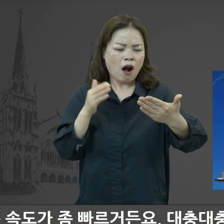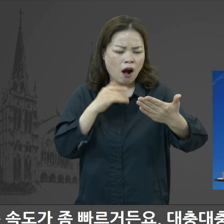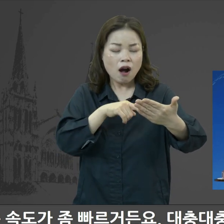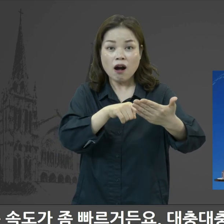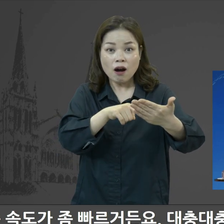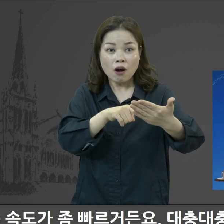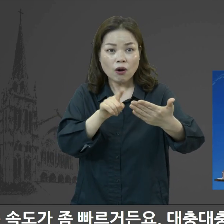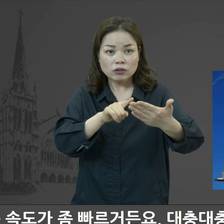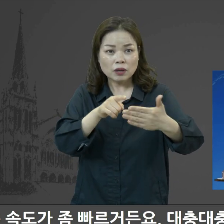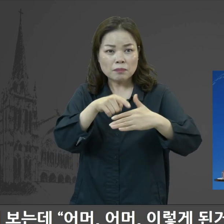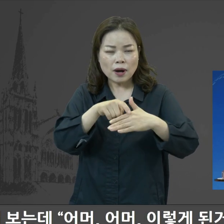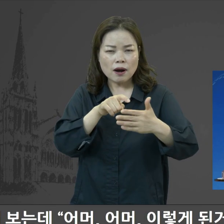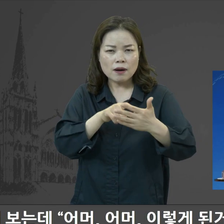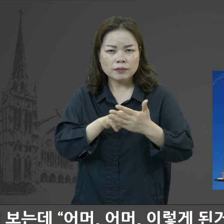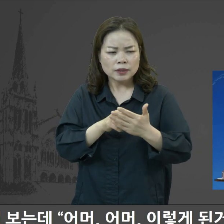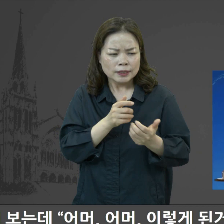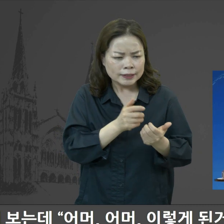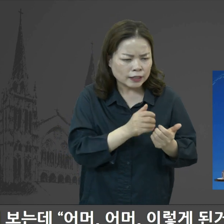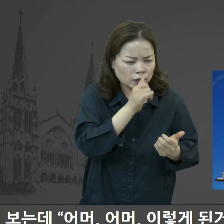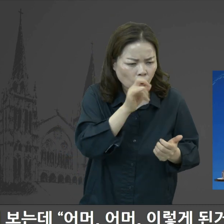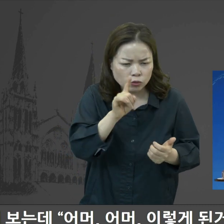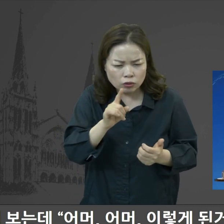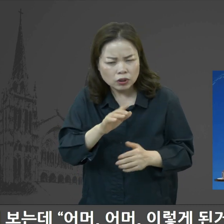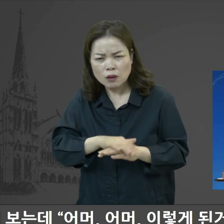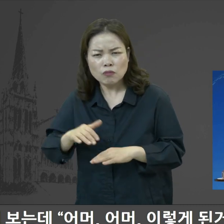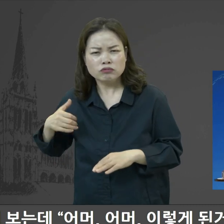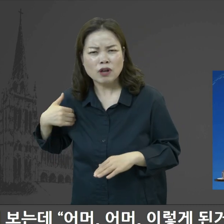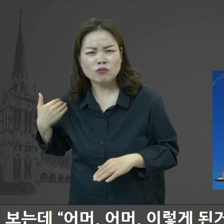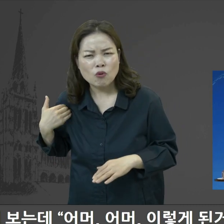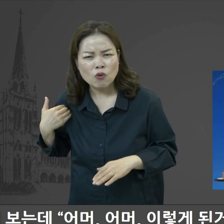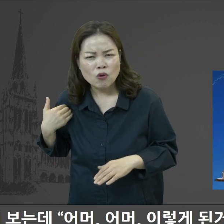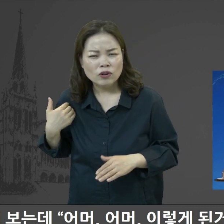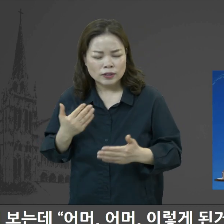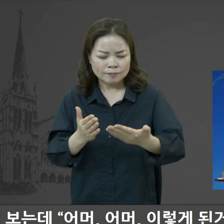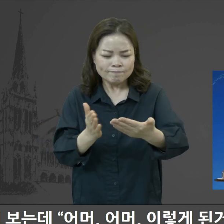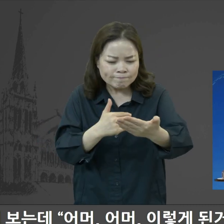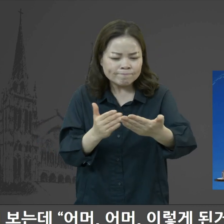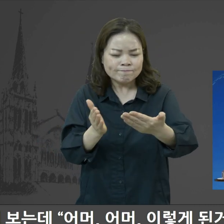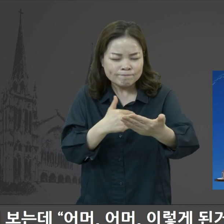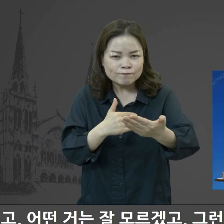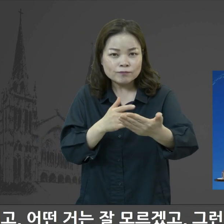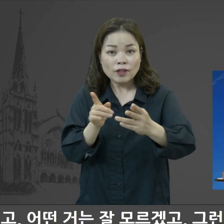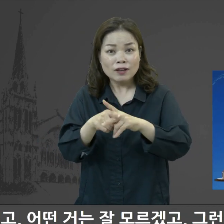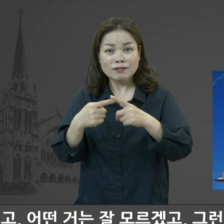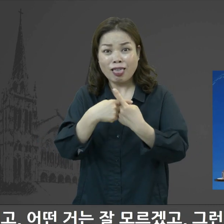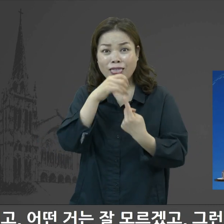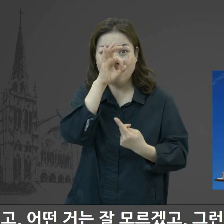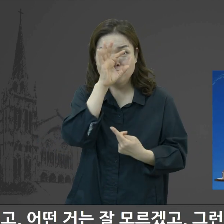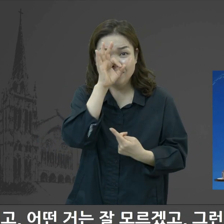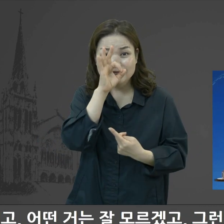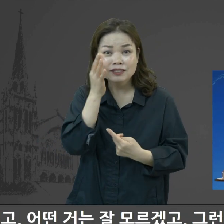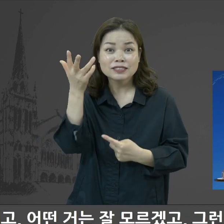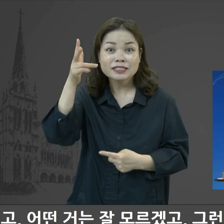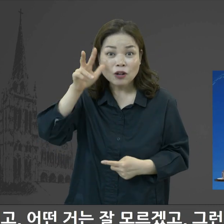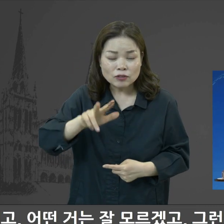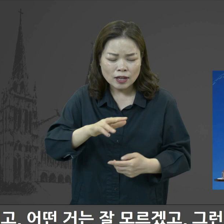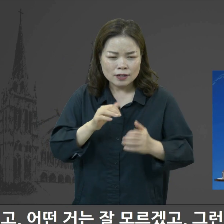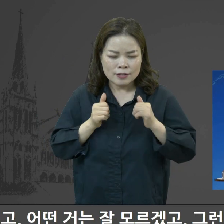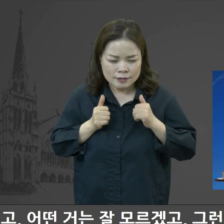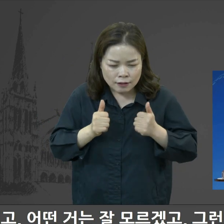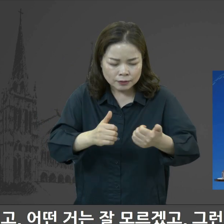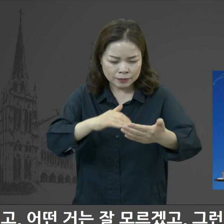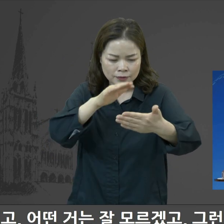하는데 어떤 거는 마음에 확 부딪히고 어떤 거는 잘 모르겠고 그런 건 이렇게 넘어가고 어떤 건 이해가 안 되고 그렇지만 그냥